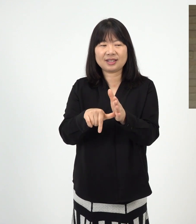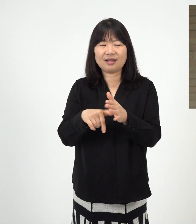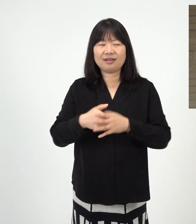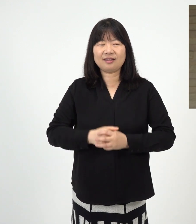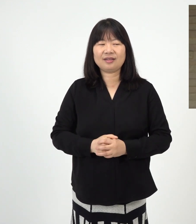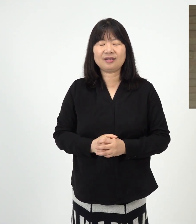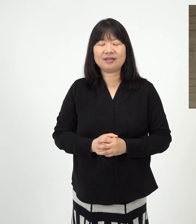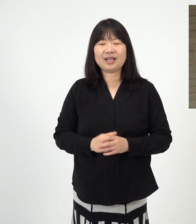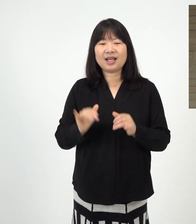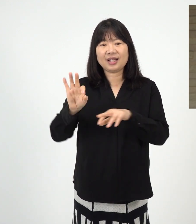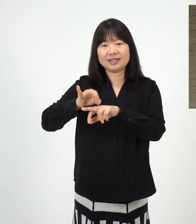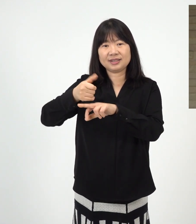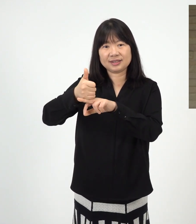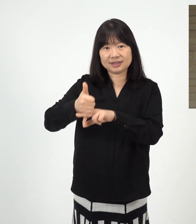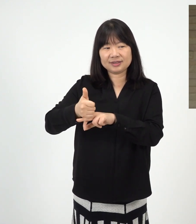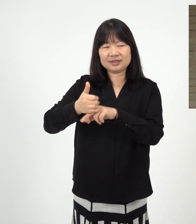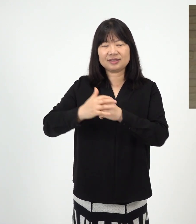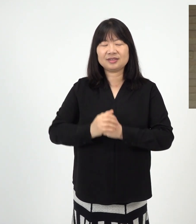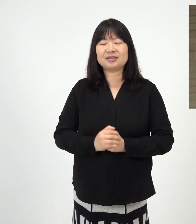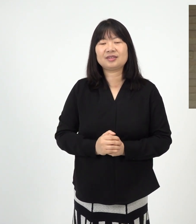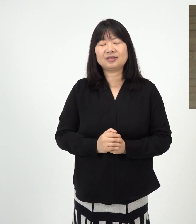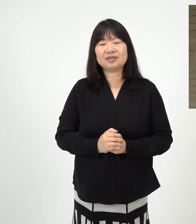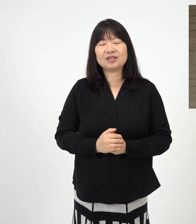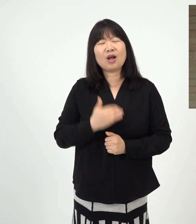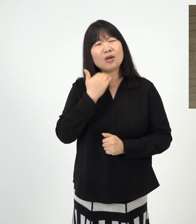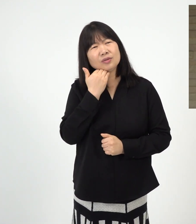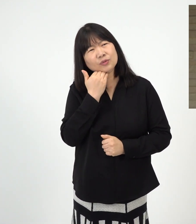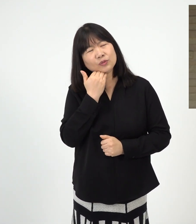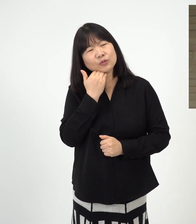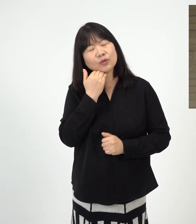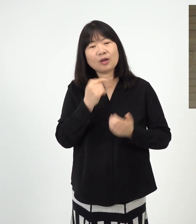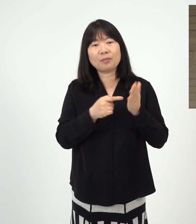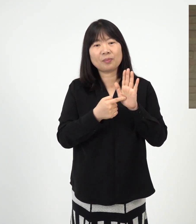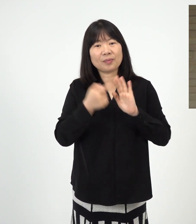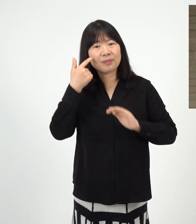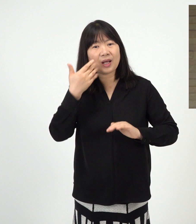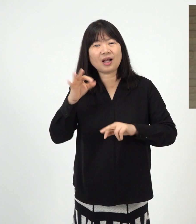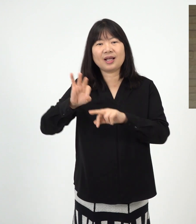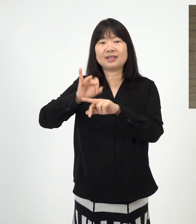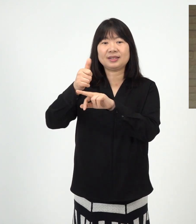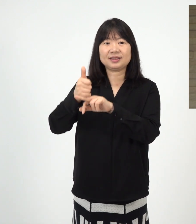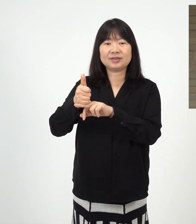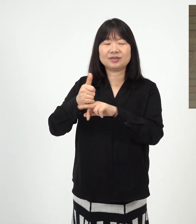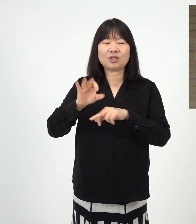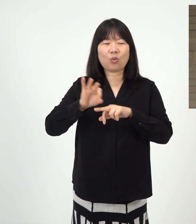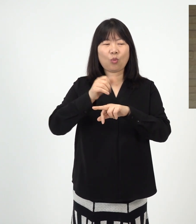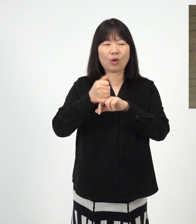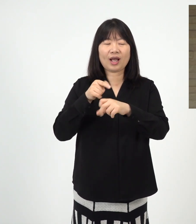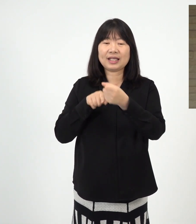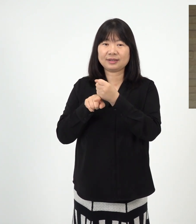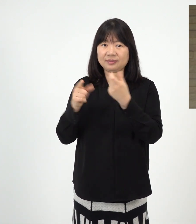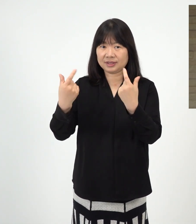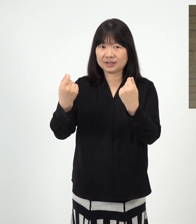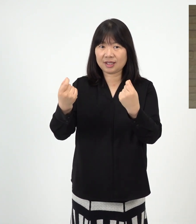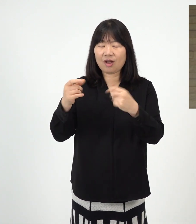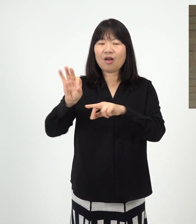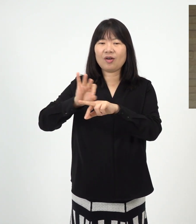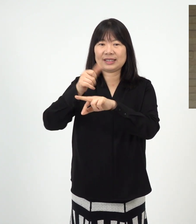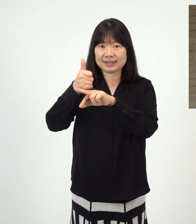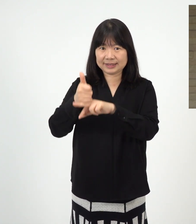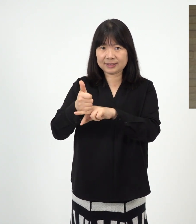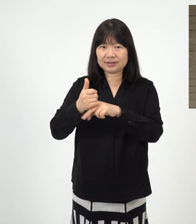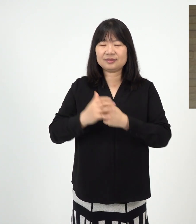그때에 임금이 누구로 표시가 되죠? 임금, 왕이란 뜻이죠. 예,